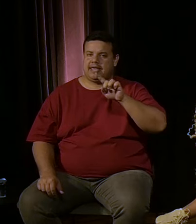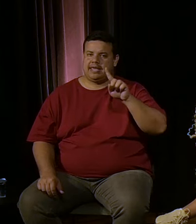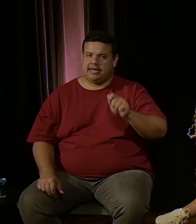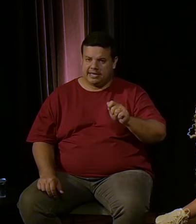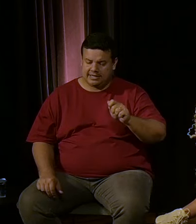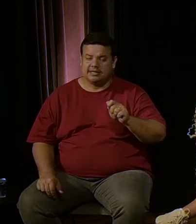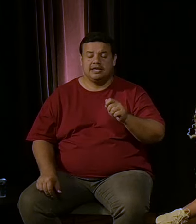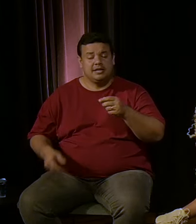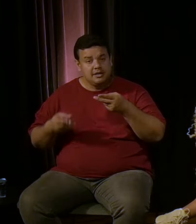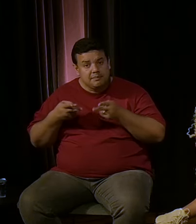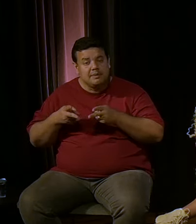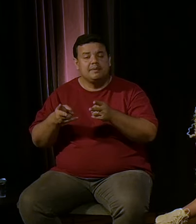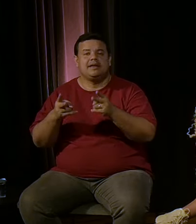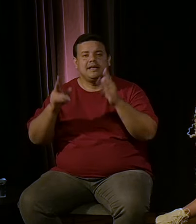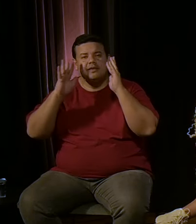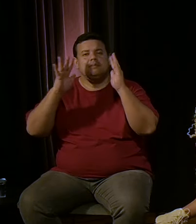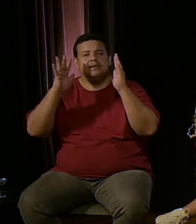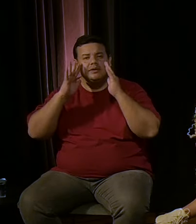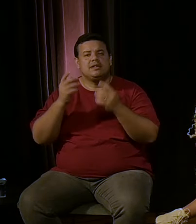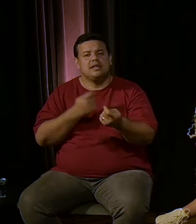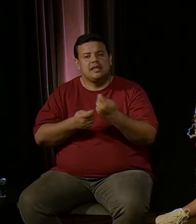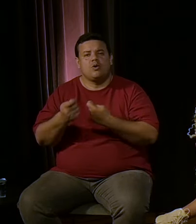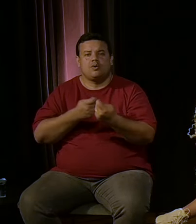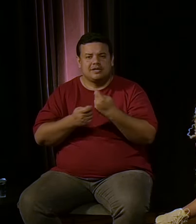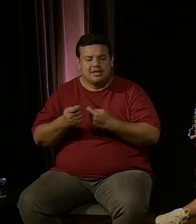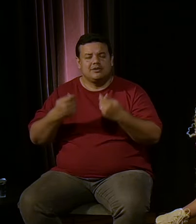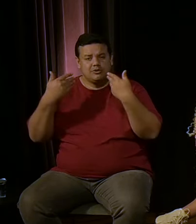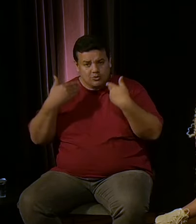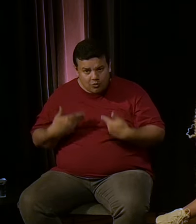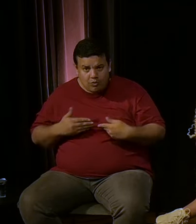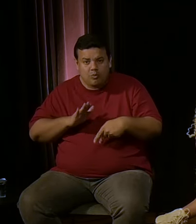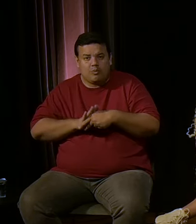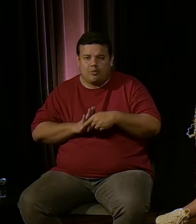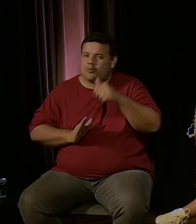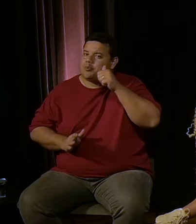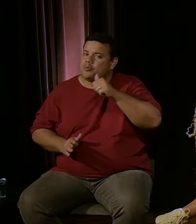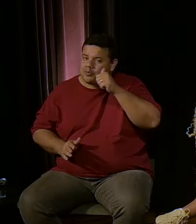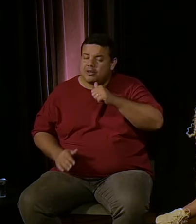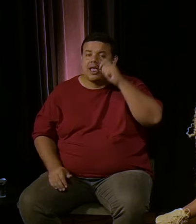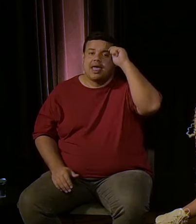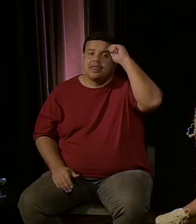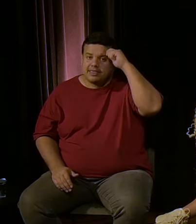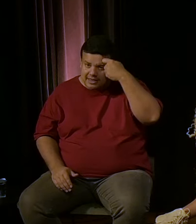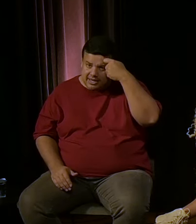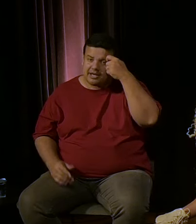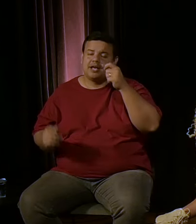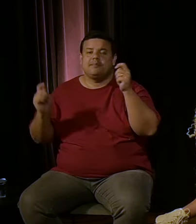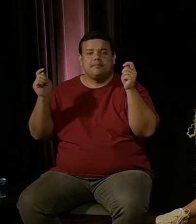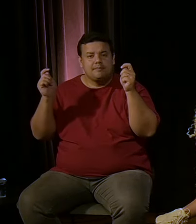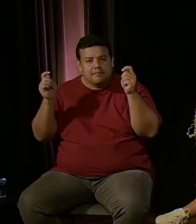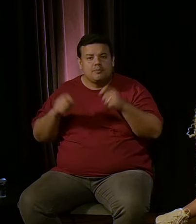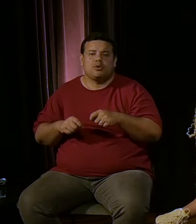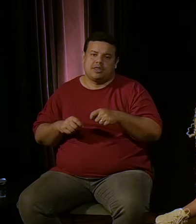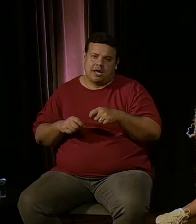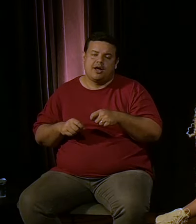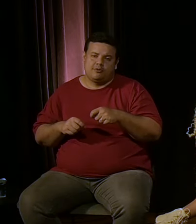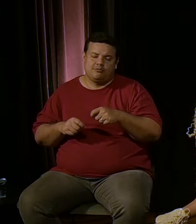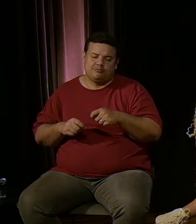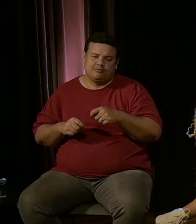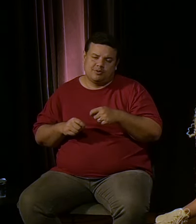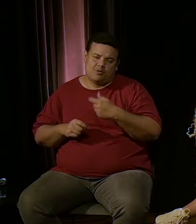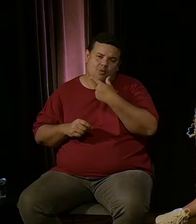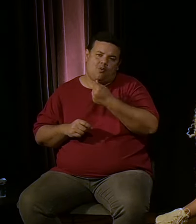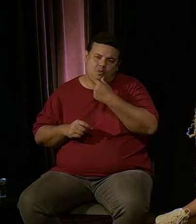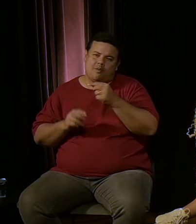nessa negociação desse corpo enquanto uma mulher também, né, uma mulher negra podendo, diferente dos